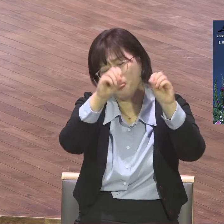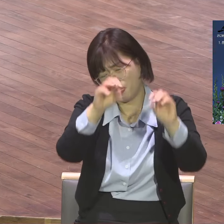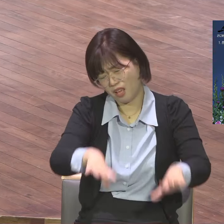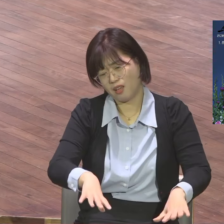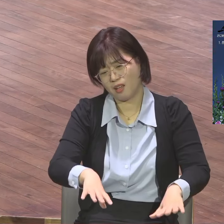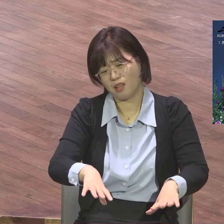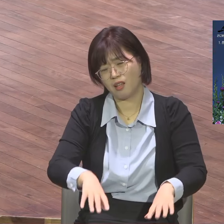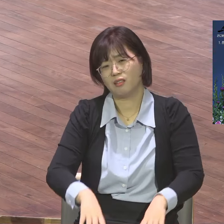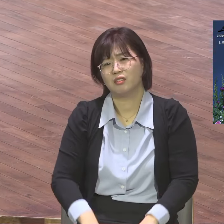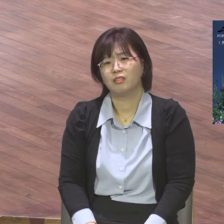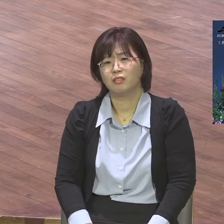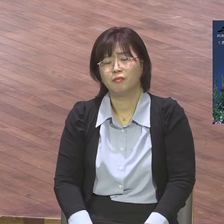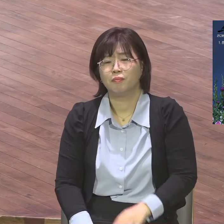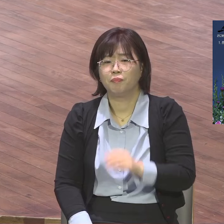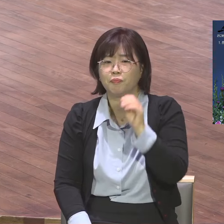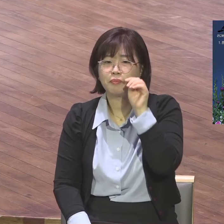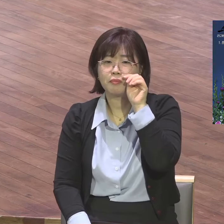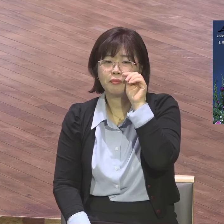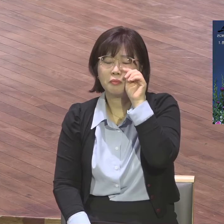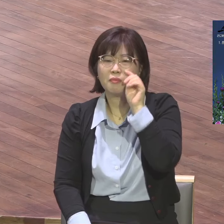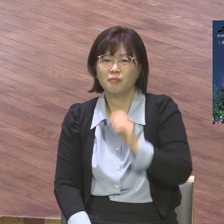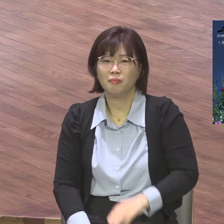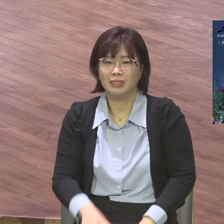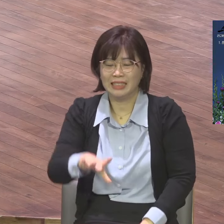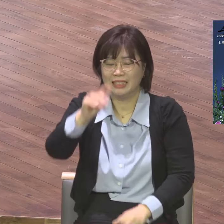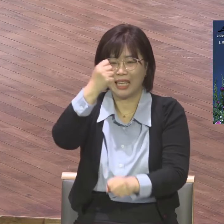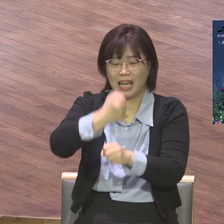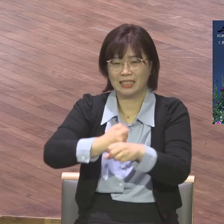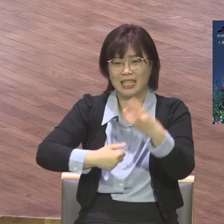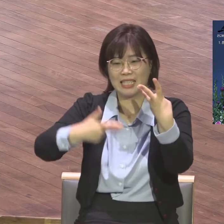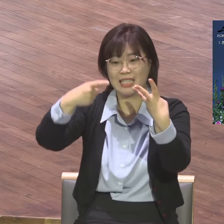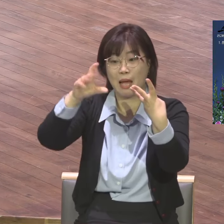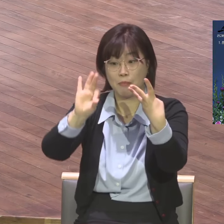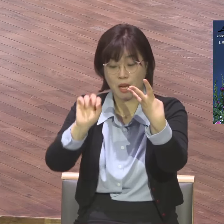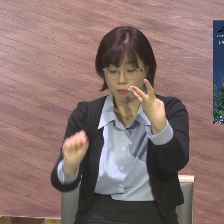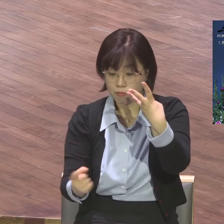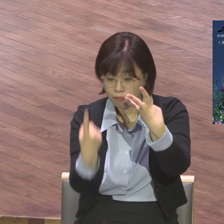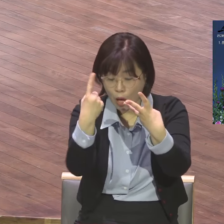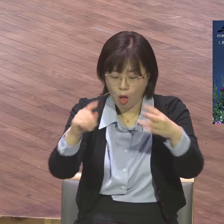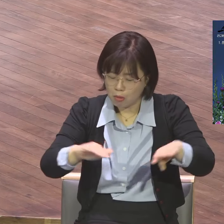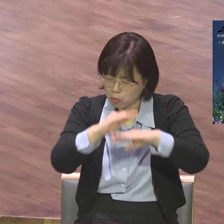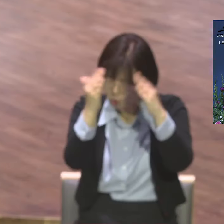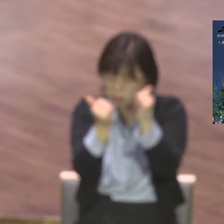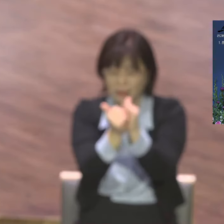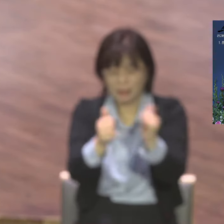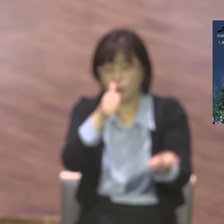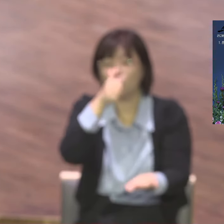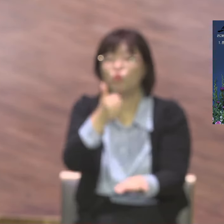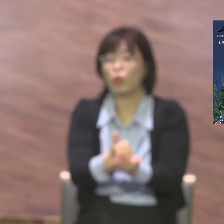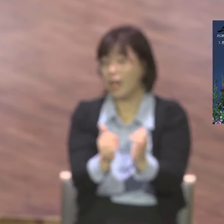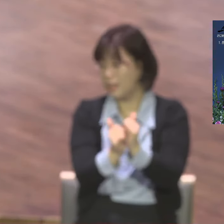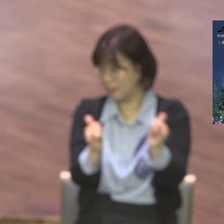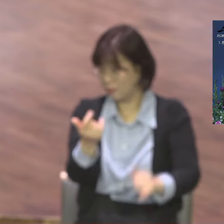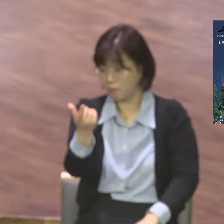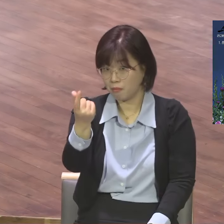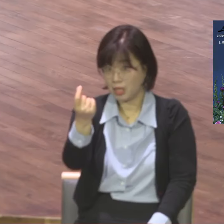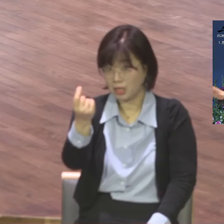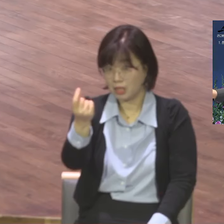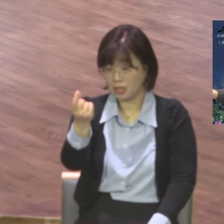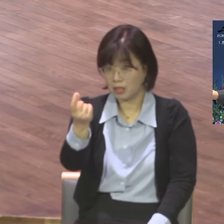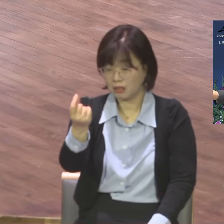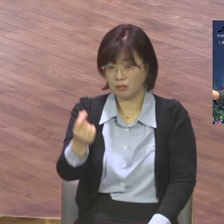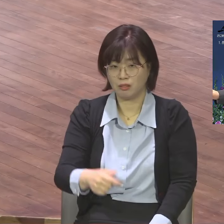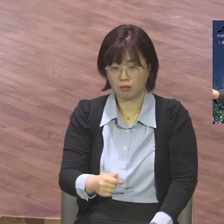창세기 3장 인해 가지고 모든 인간은 범죄한 존재가 되어버렸고 하나님 떠난 상태 그대로 있으면